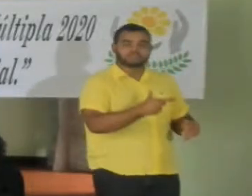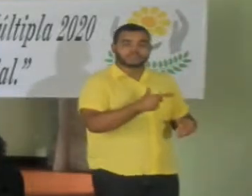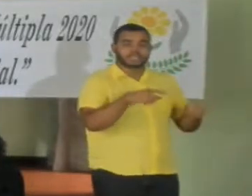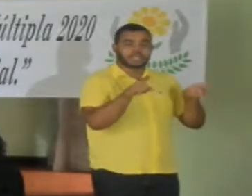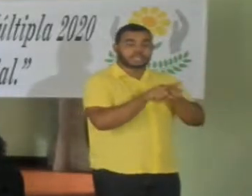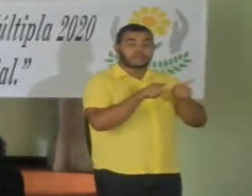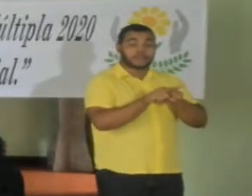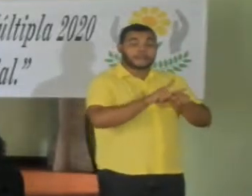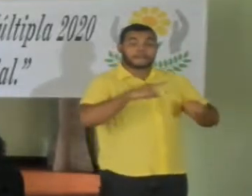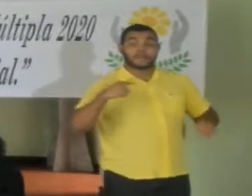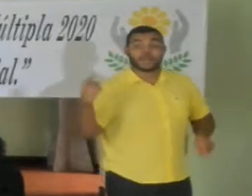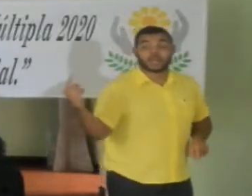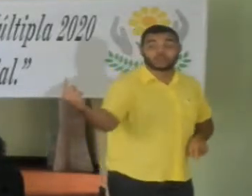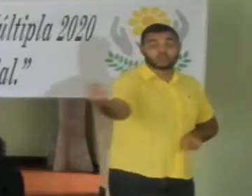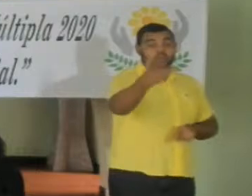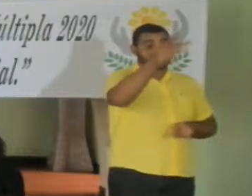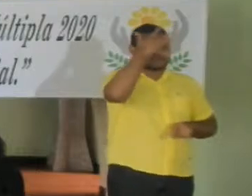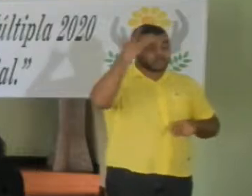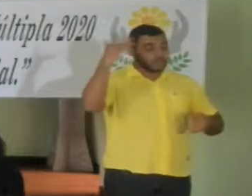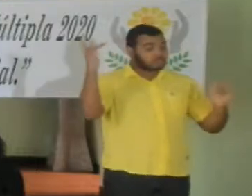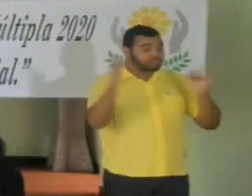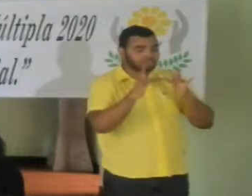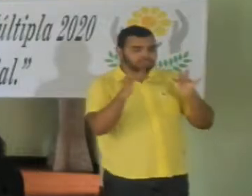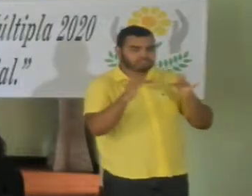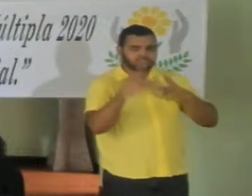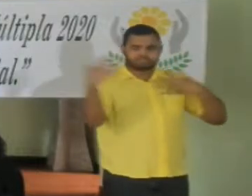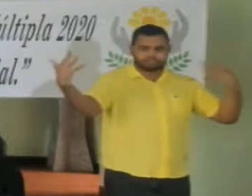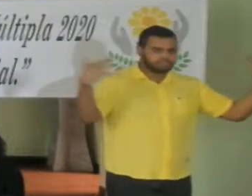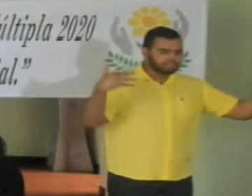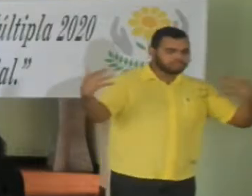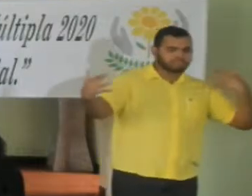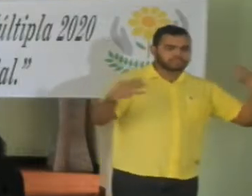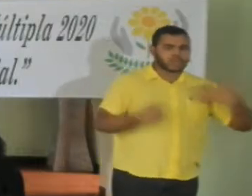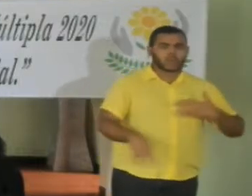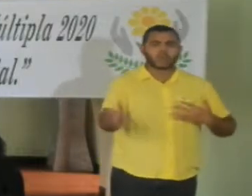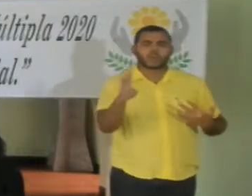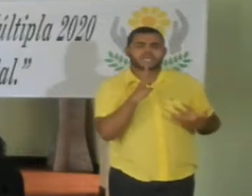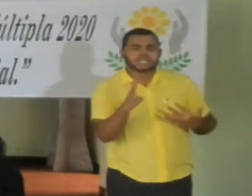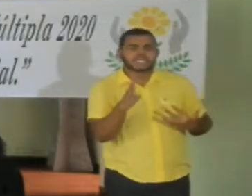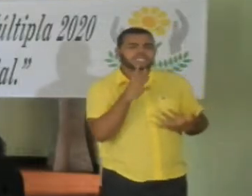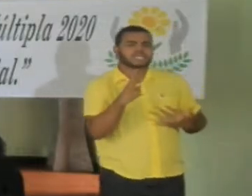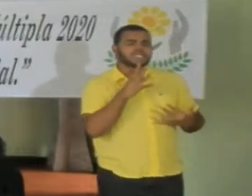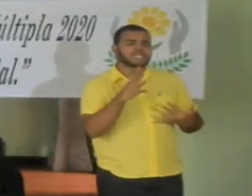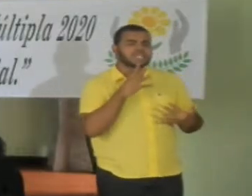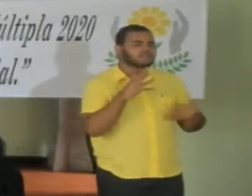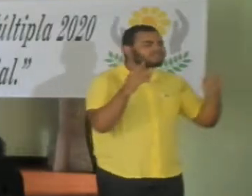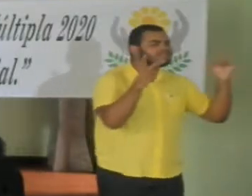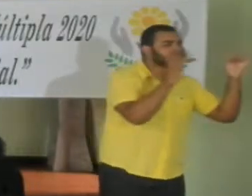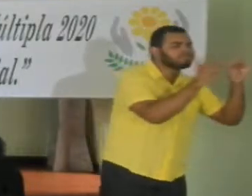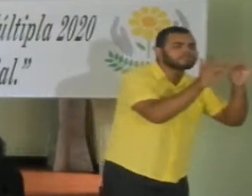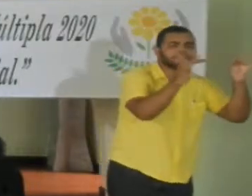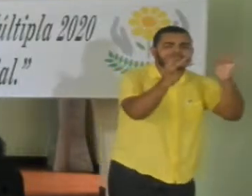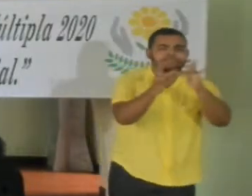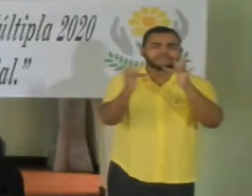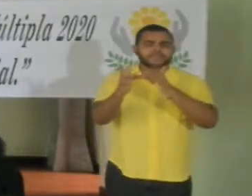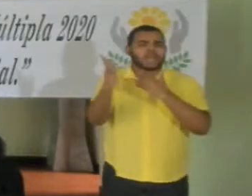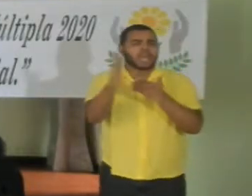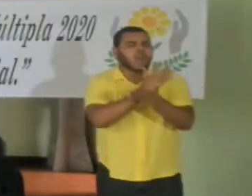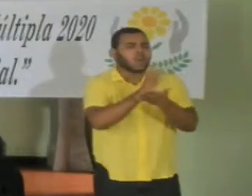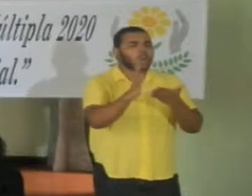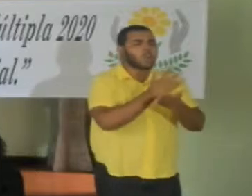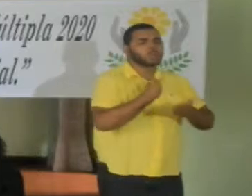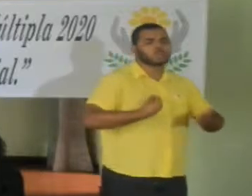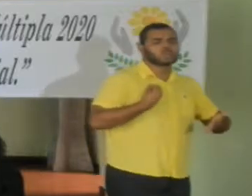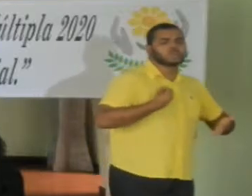todos que estão ao nosso redor. Conheceremos de perto algumas realidades que